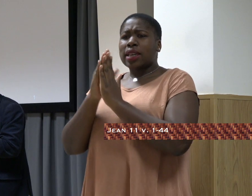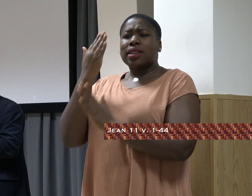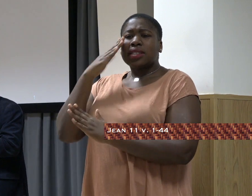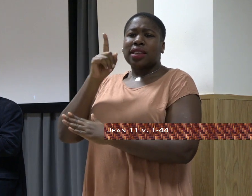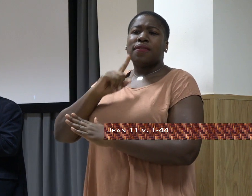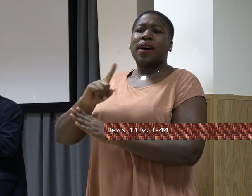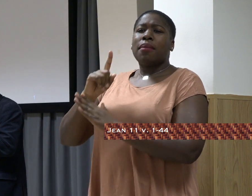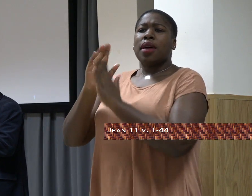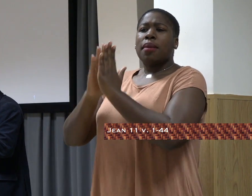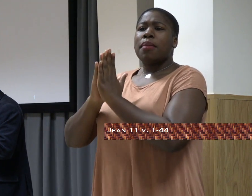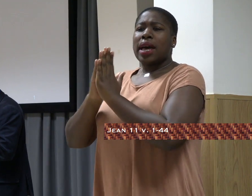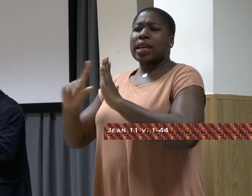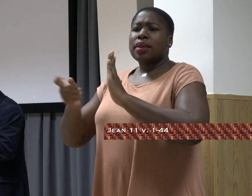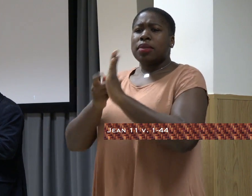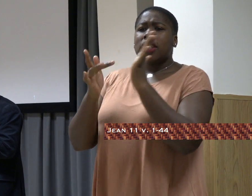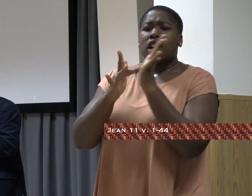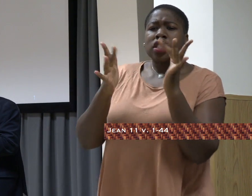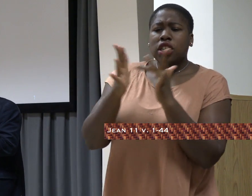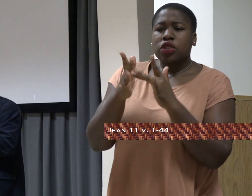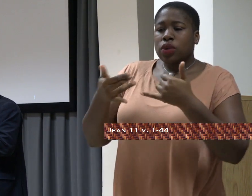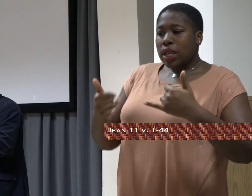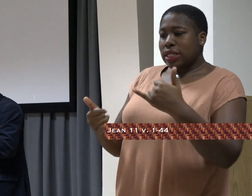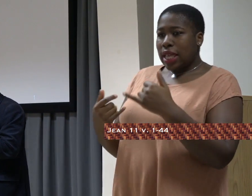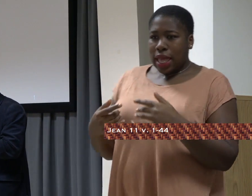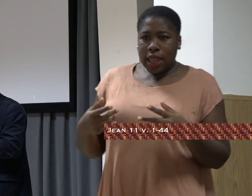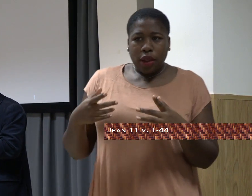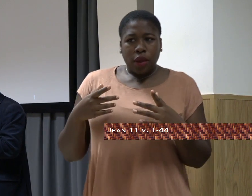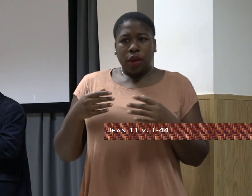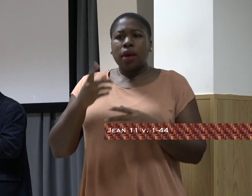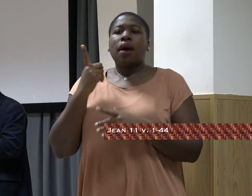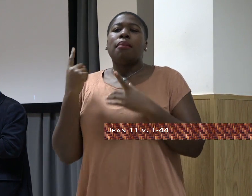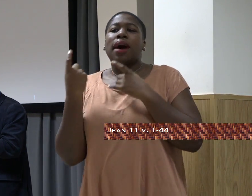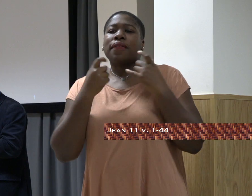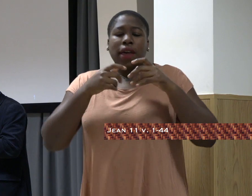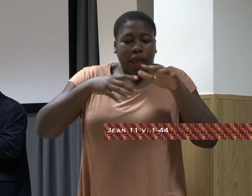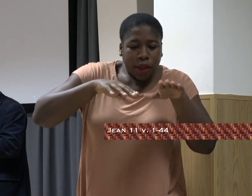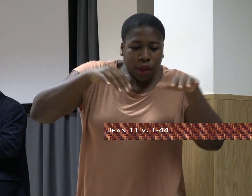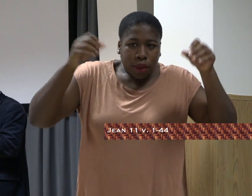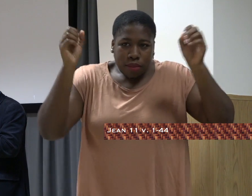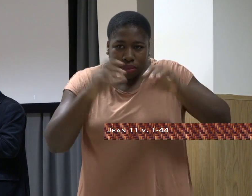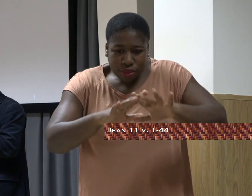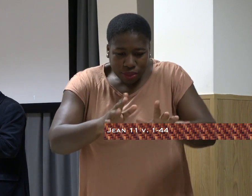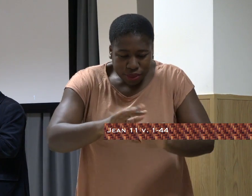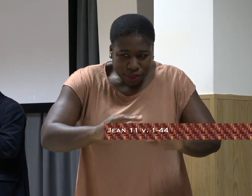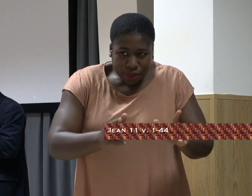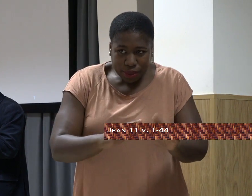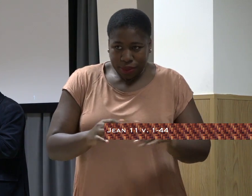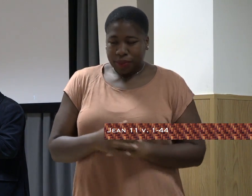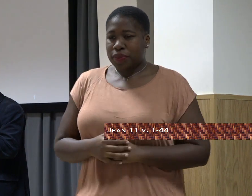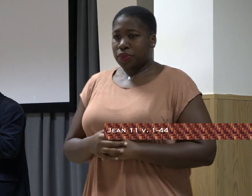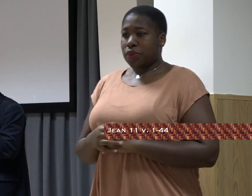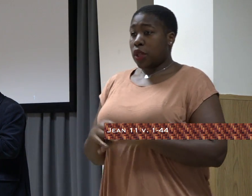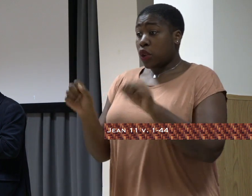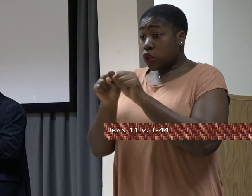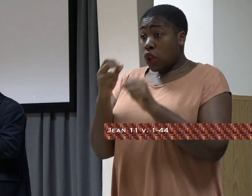pieds avec ses cheveux. Et c'était son frère Lazare qui était malade. Les sœurs envoyèrent dire à Jésus, «